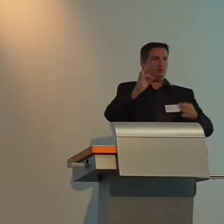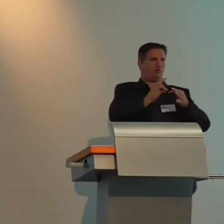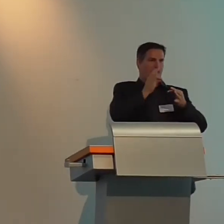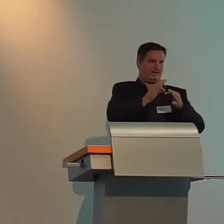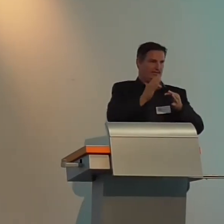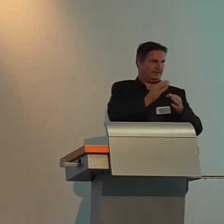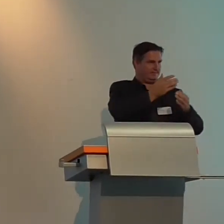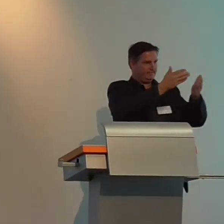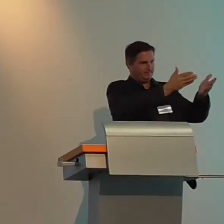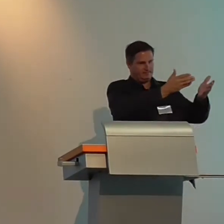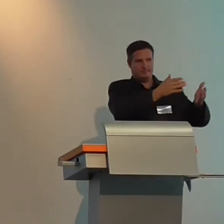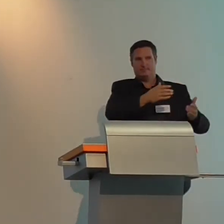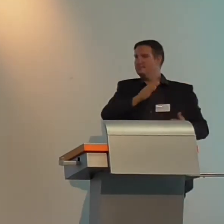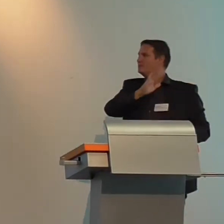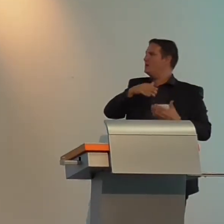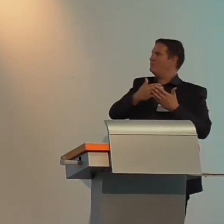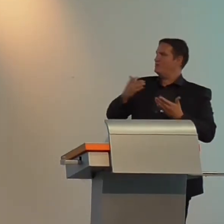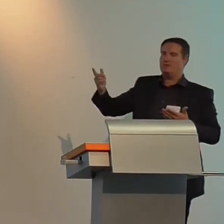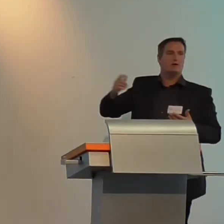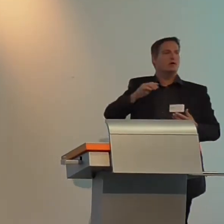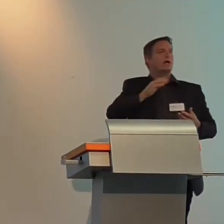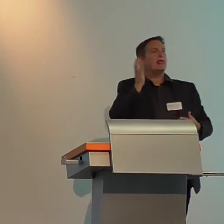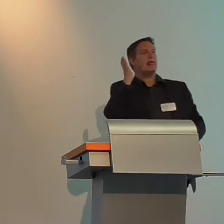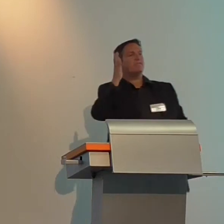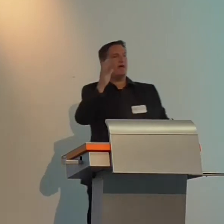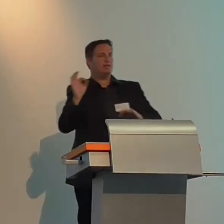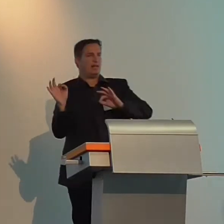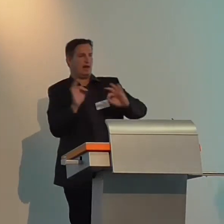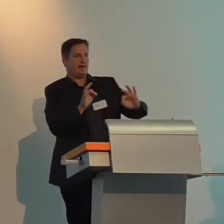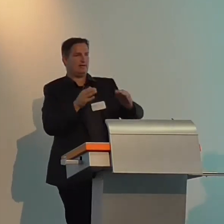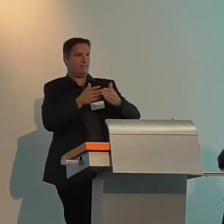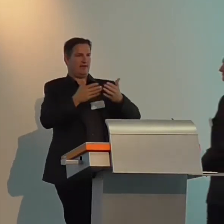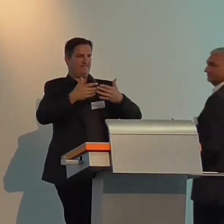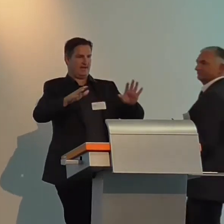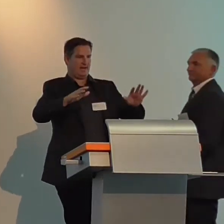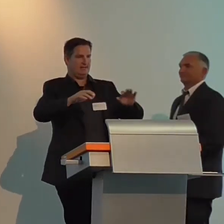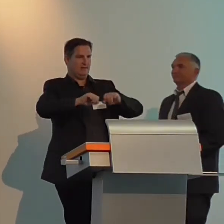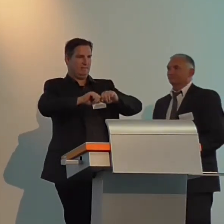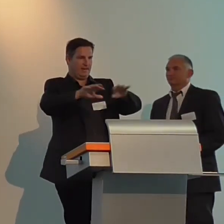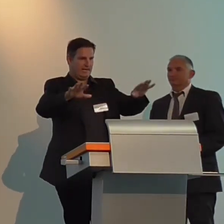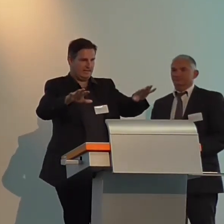und ich begrüße Bernd Schneider. Er ist der Referatsleiter Barrierefreie Medien der